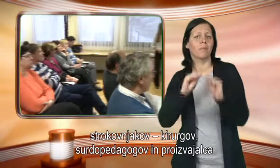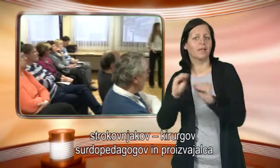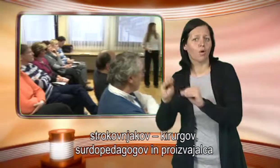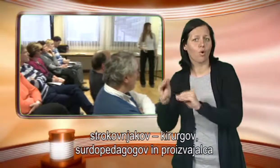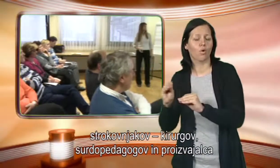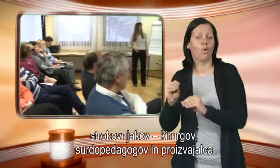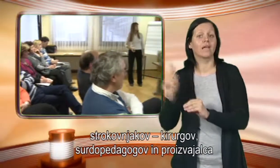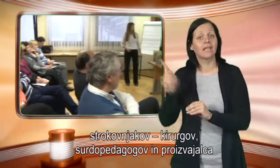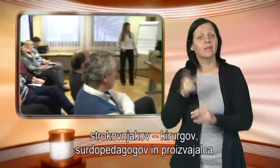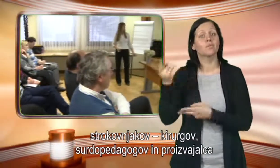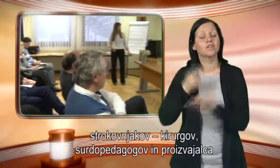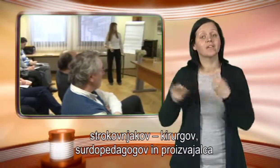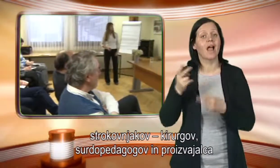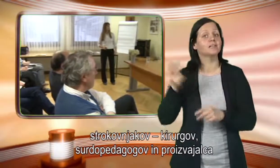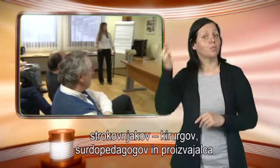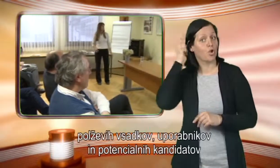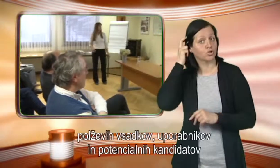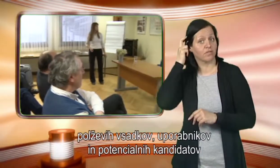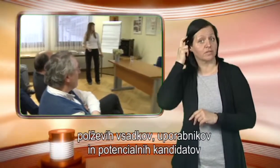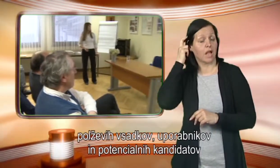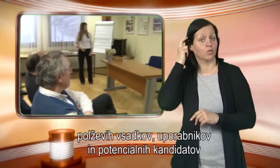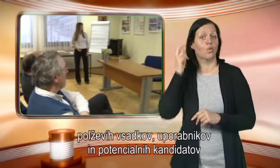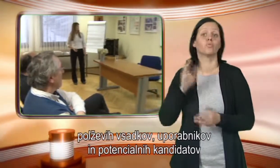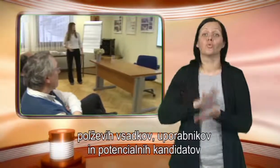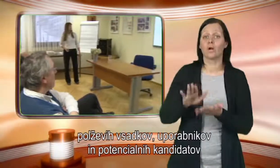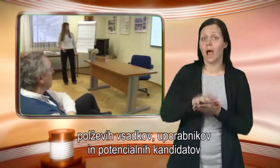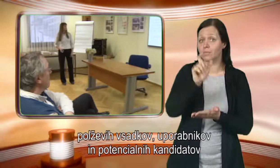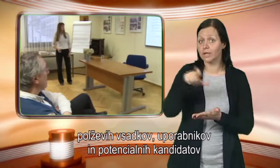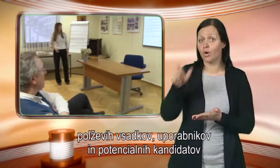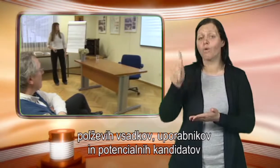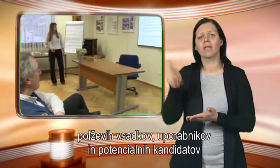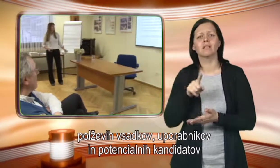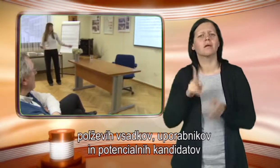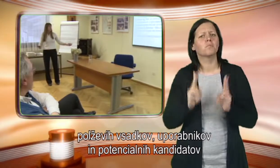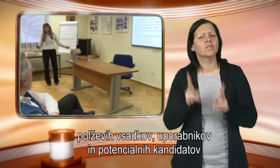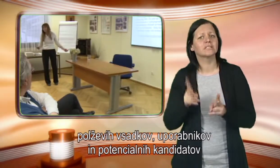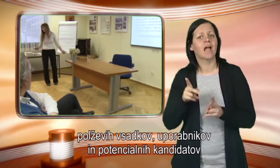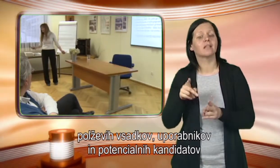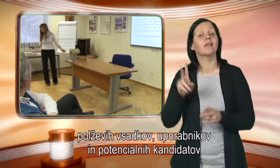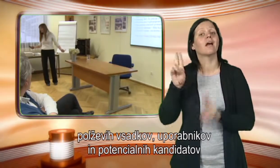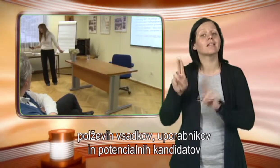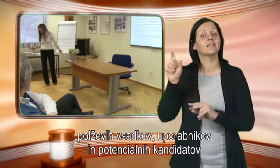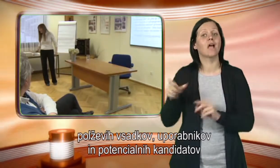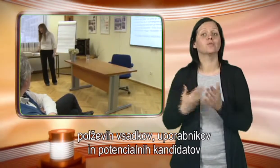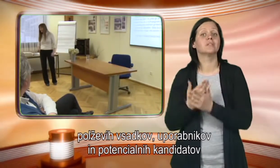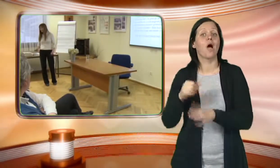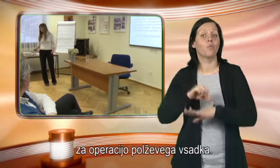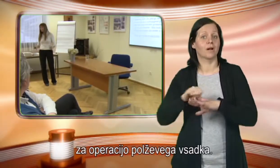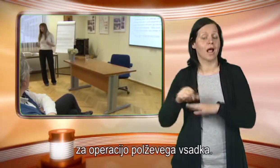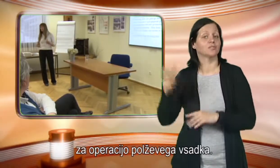in proizvajalca polževih vsadkov, uporabnikov in potencialnih kandidatov za operacijo polževega vsadka.